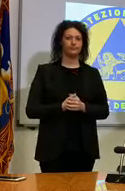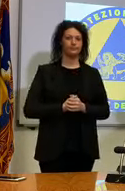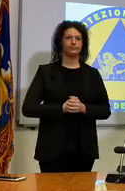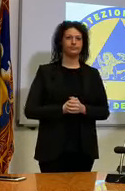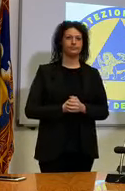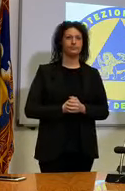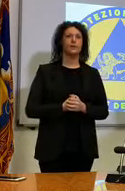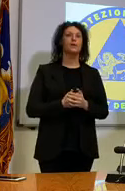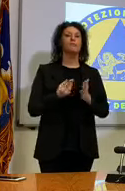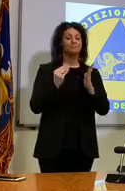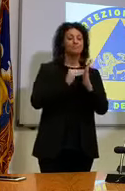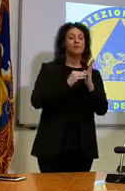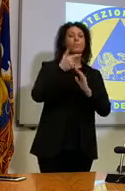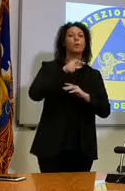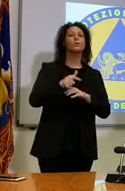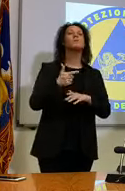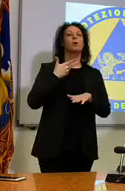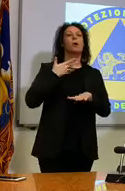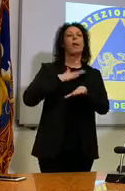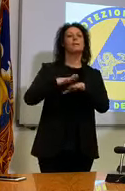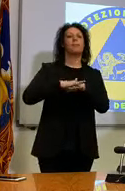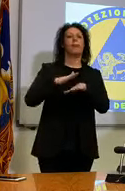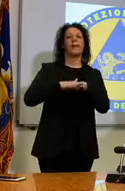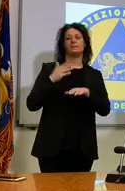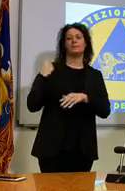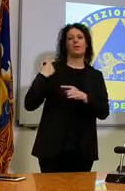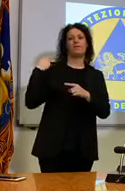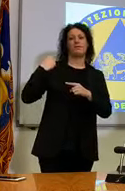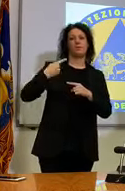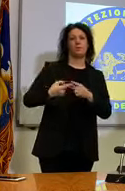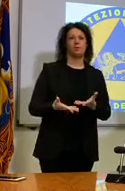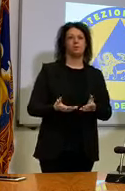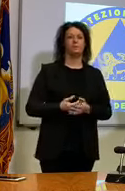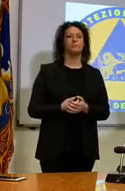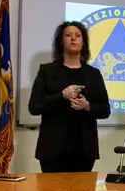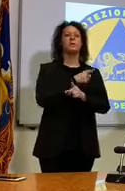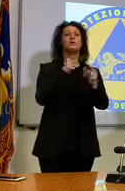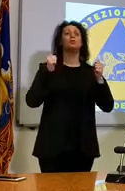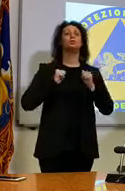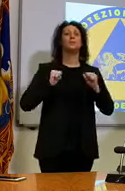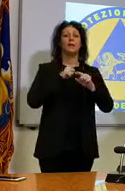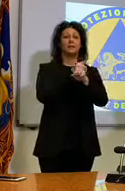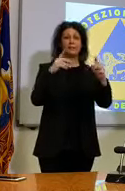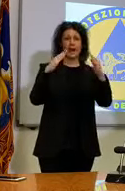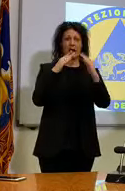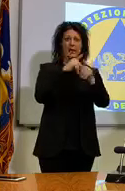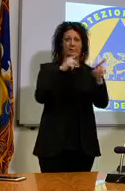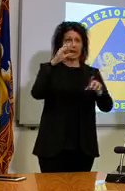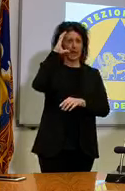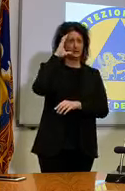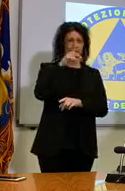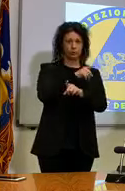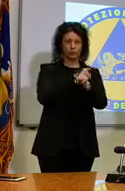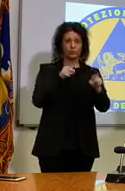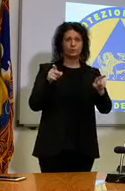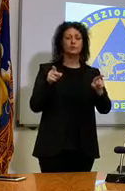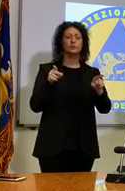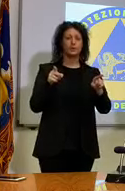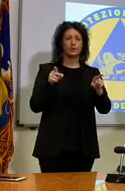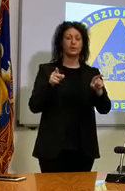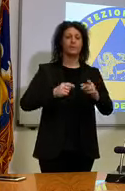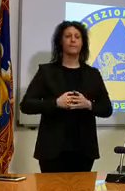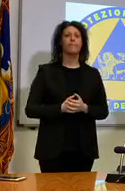esperienze di questi giorni. Mi metto nei panni del cittadino, dei cittadini che sono a casa, che ci ascoltano, che vedranno i vostri servizi e